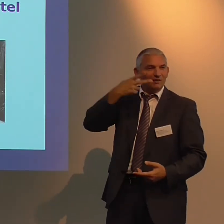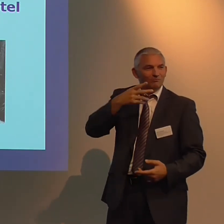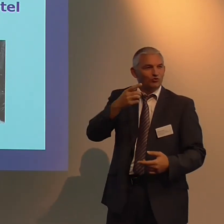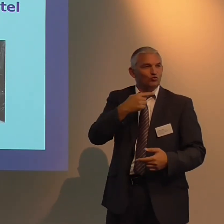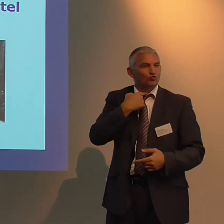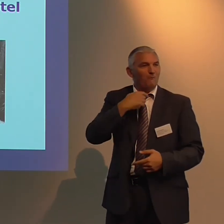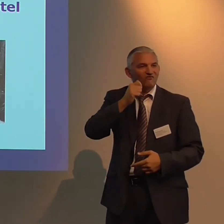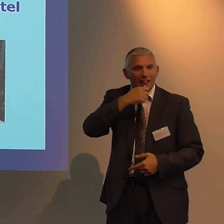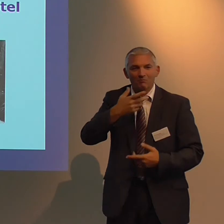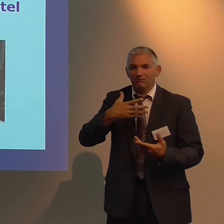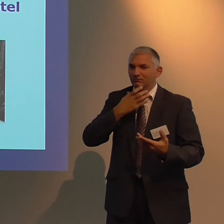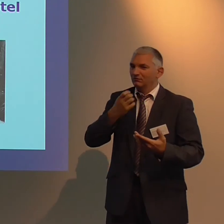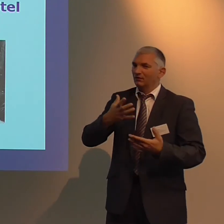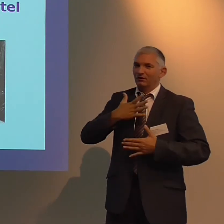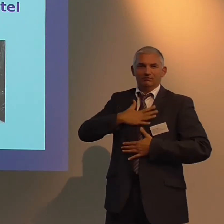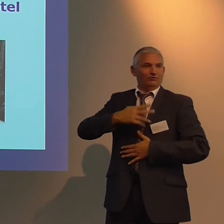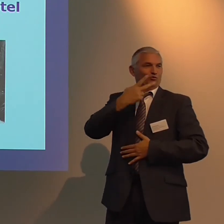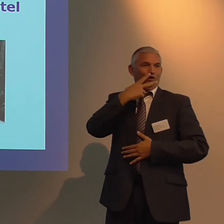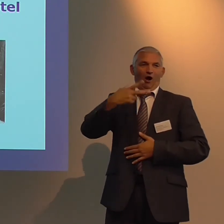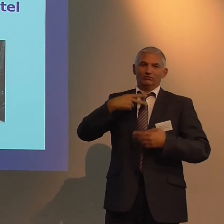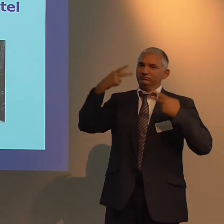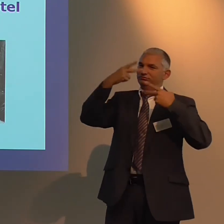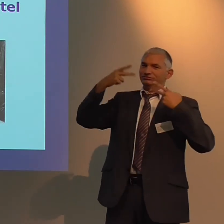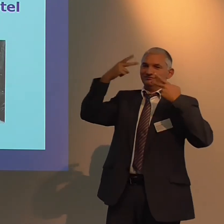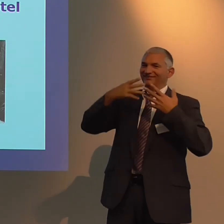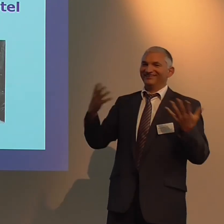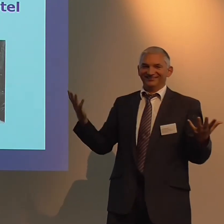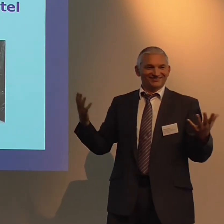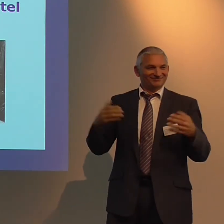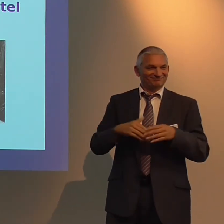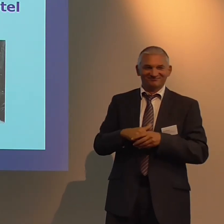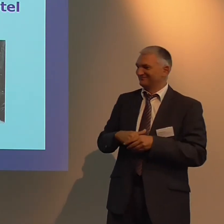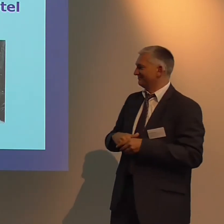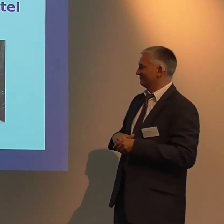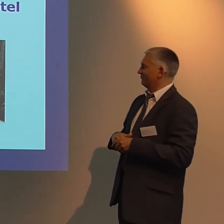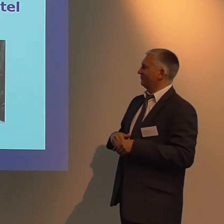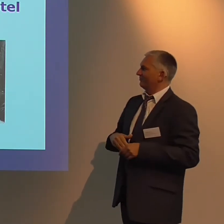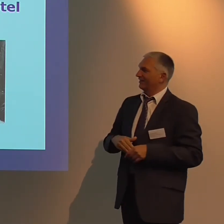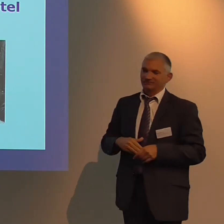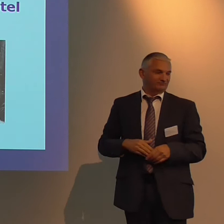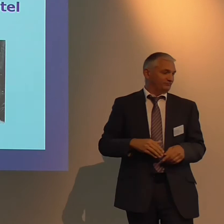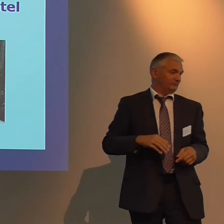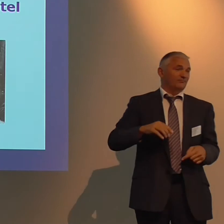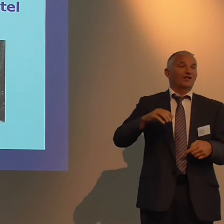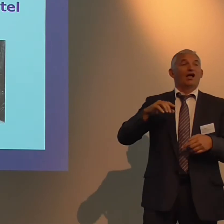wenn man zurückdenkt, eigentlich ein Traum. Die Stummfilmzeit war für uns super. Wir konnten das alle angucken und konnten die Filme entsprechend